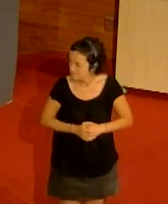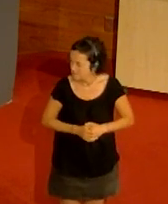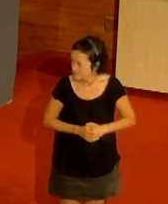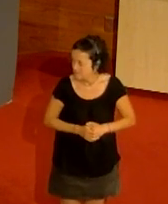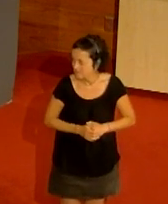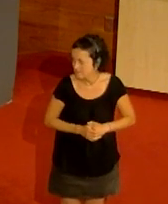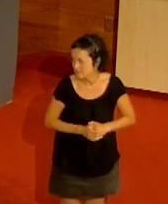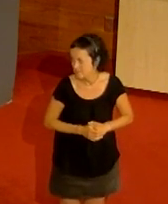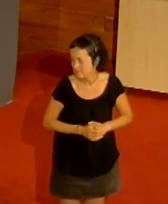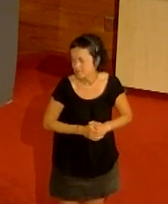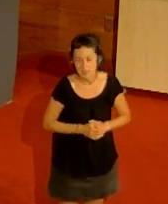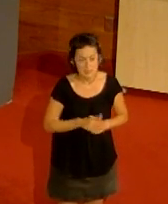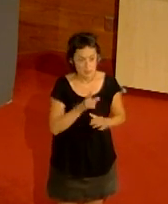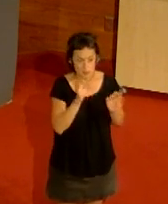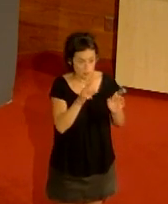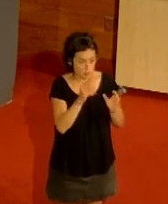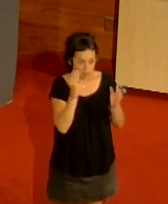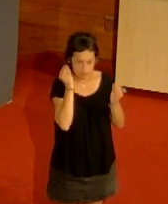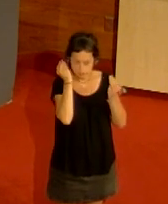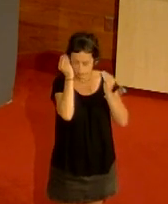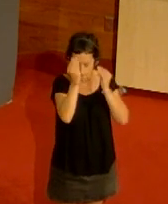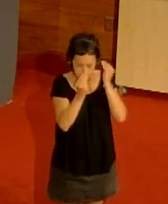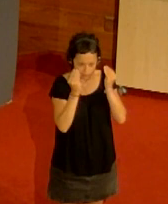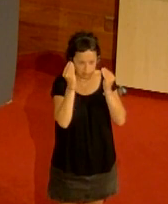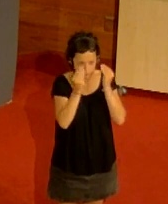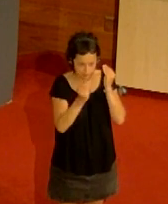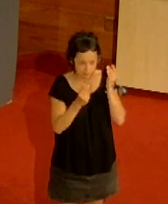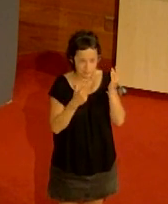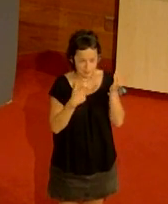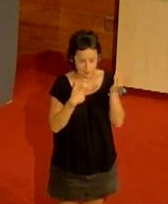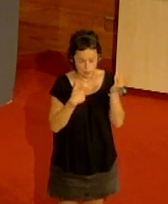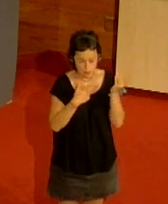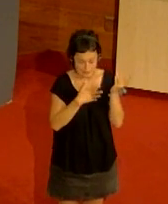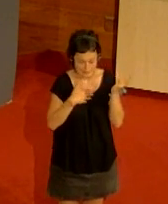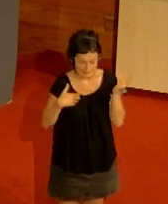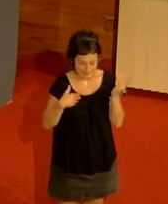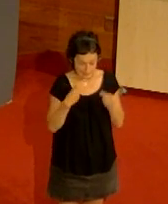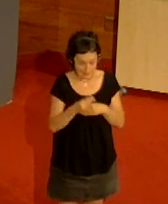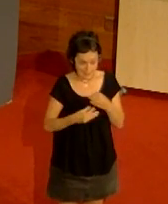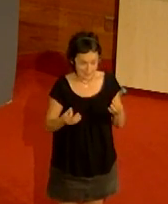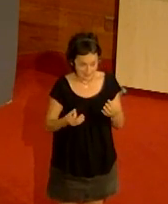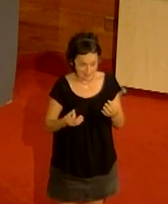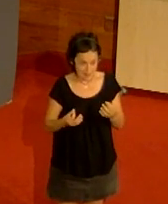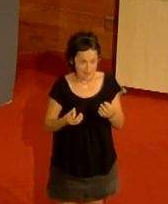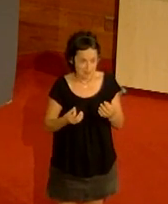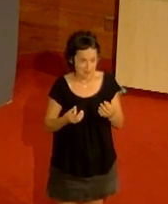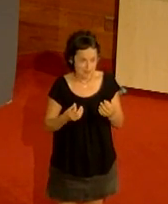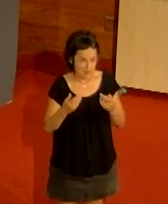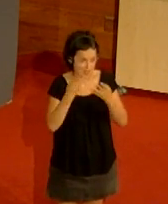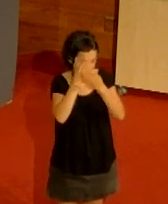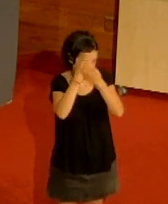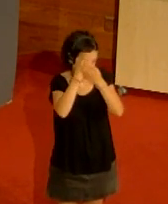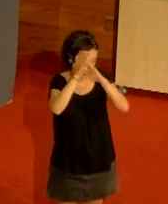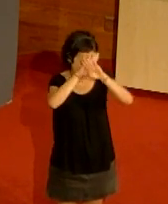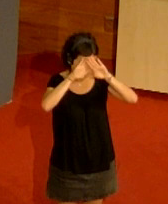Y es esa reflexión. Y lo que hago es compararlo, o lo que quiero hacer, es compararlo con Afganistán. Ucrania con